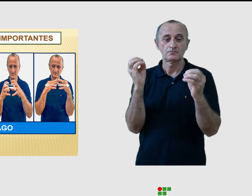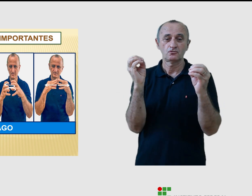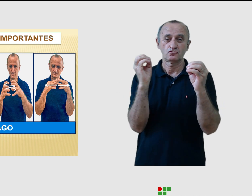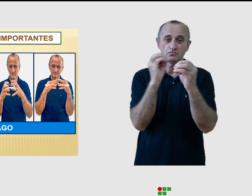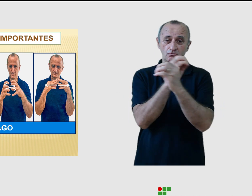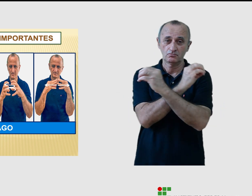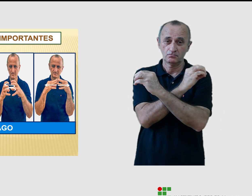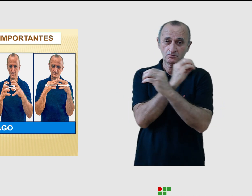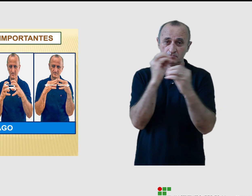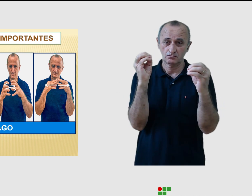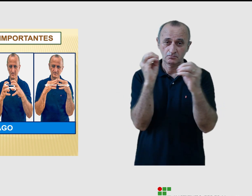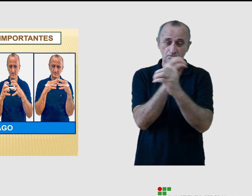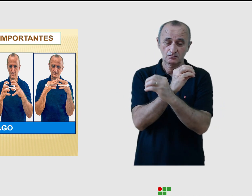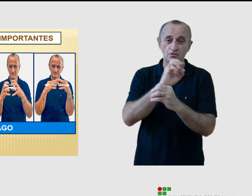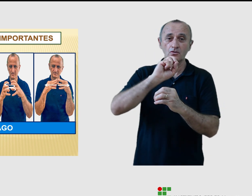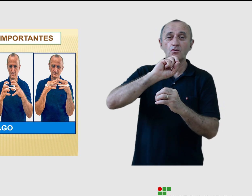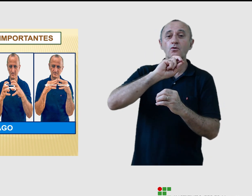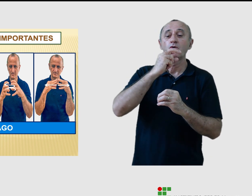Sinal